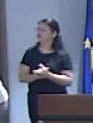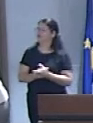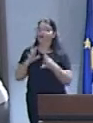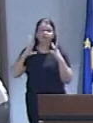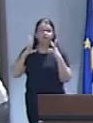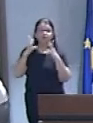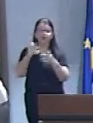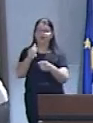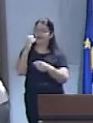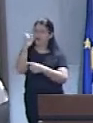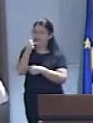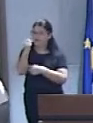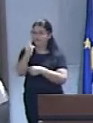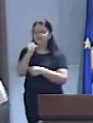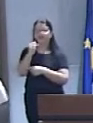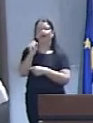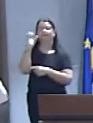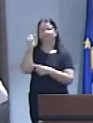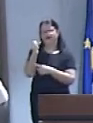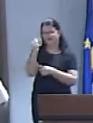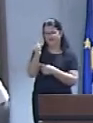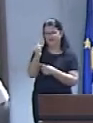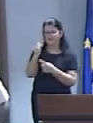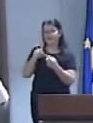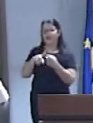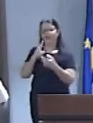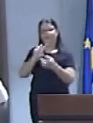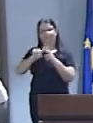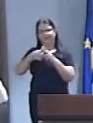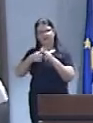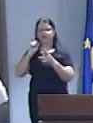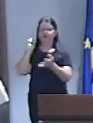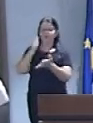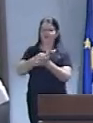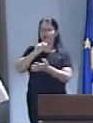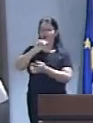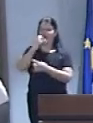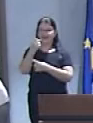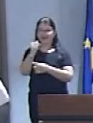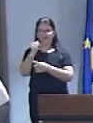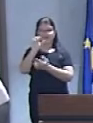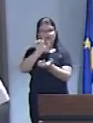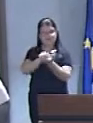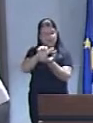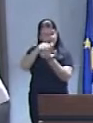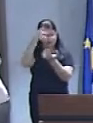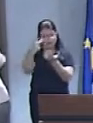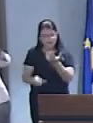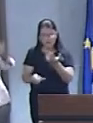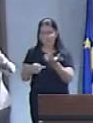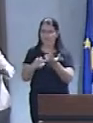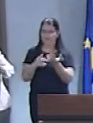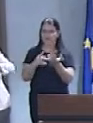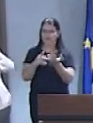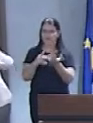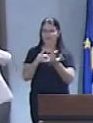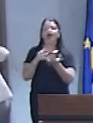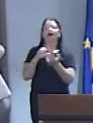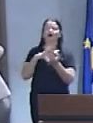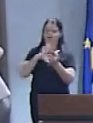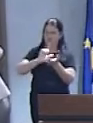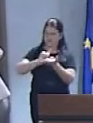total de benefícios previdenciários em manutenção e pagos pelo INSS em Pernambuco. Saímos da